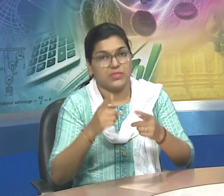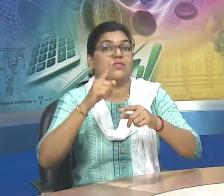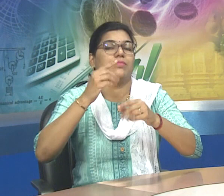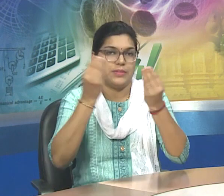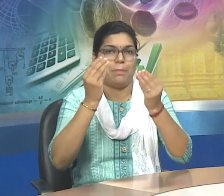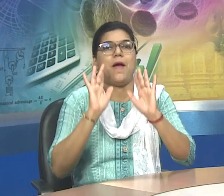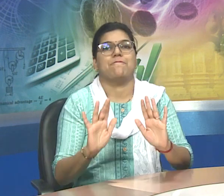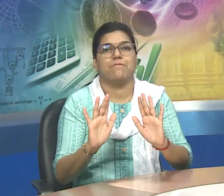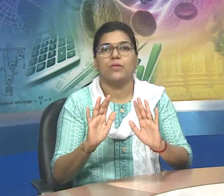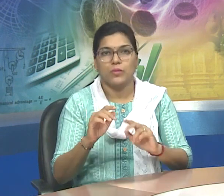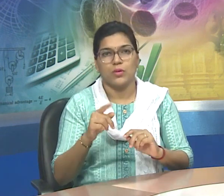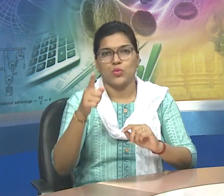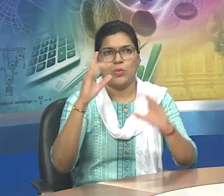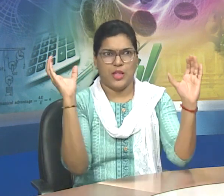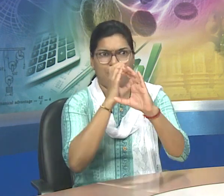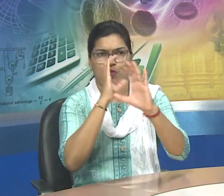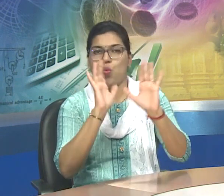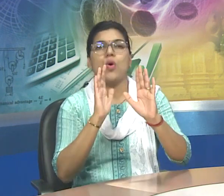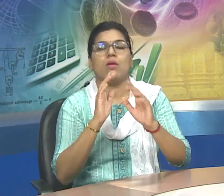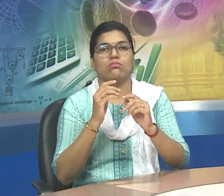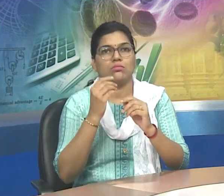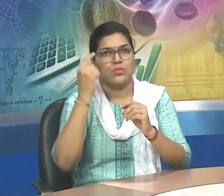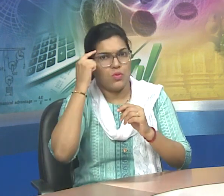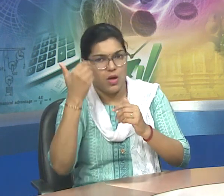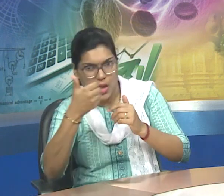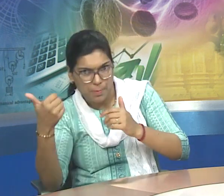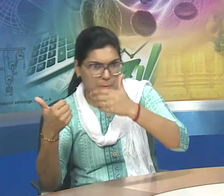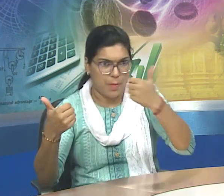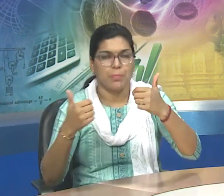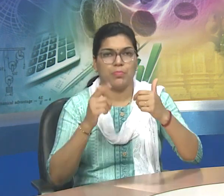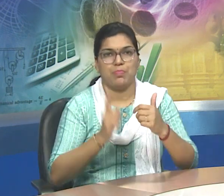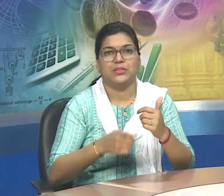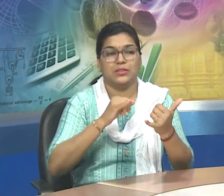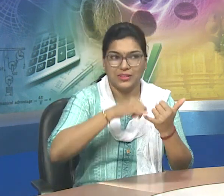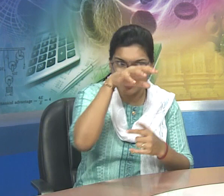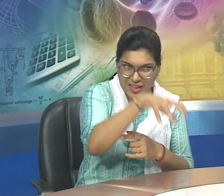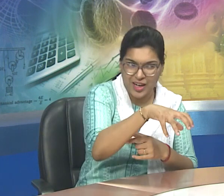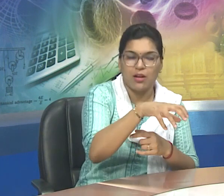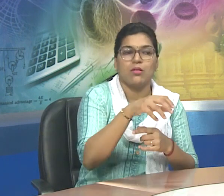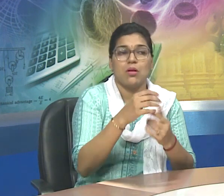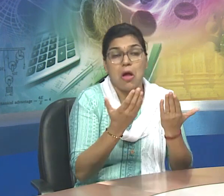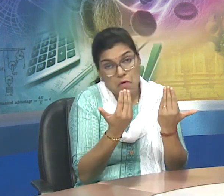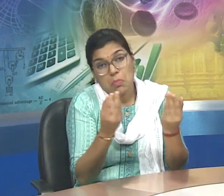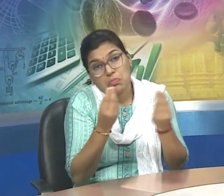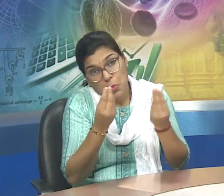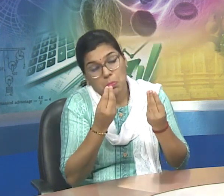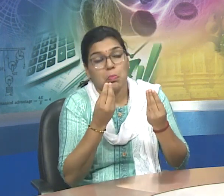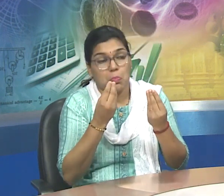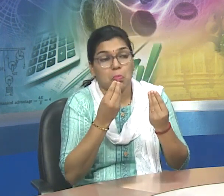को ही आप नेशन कहें। तो इसमें आप लोग कंफ्यूज ना हो। एक स्टेट एक नेशन हो